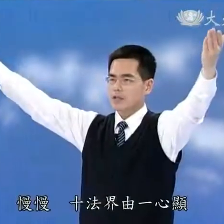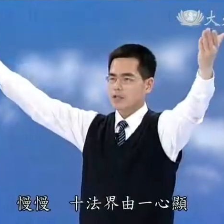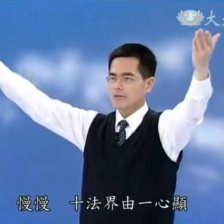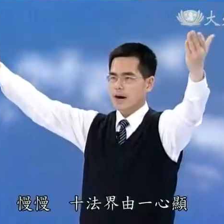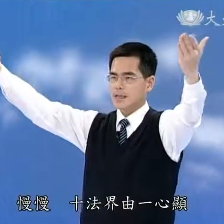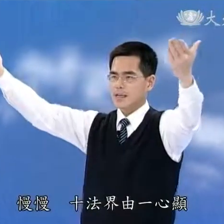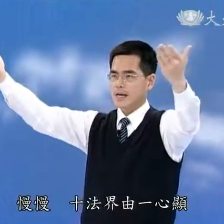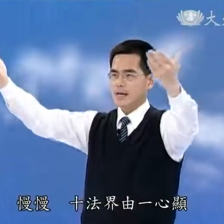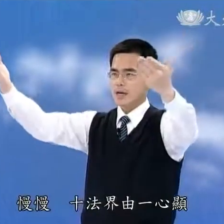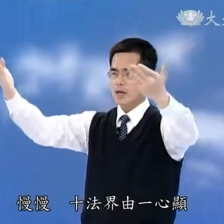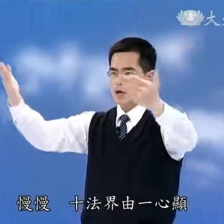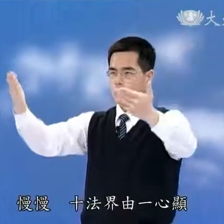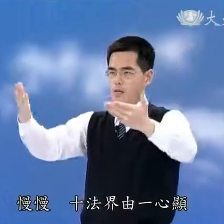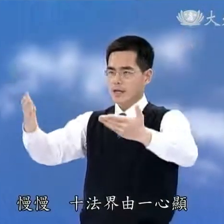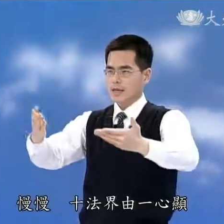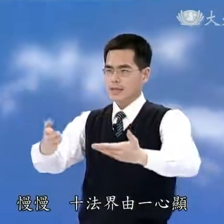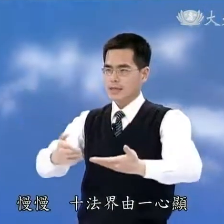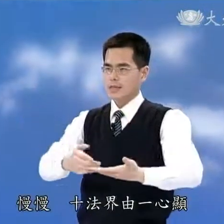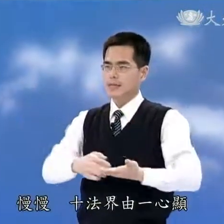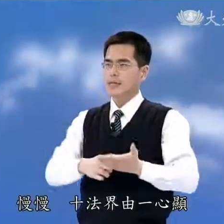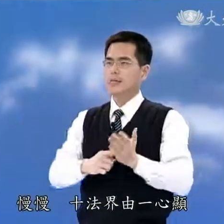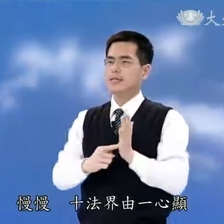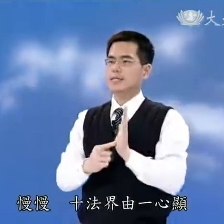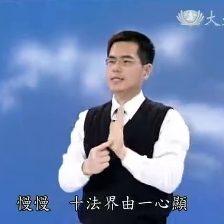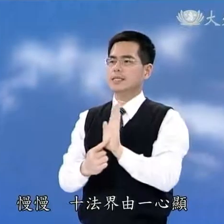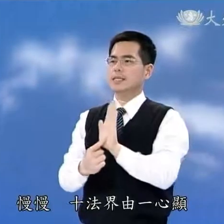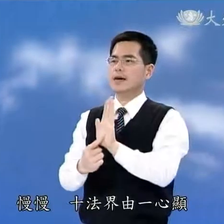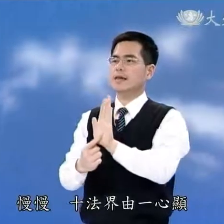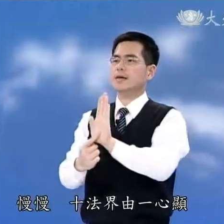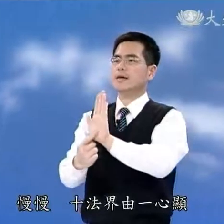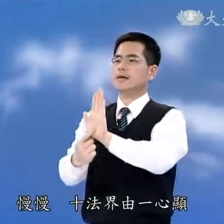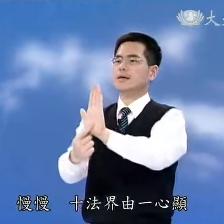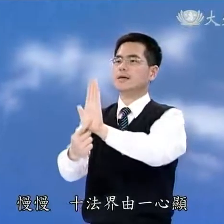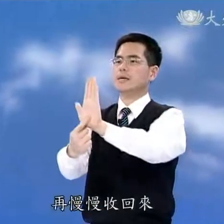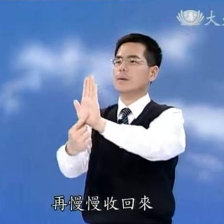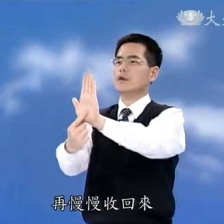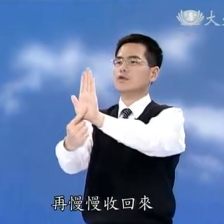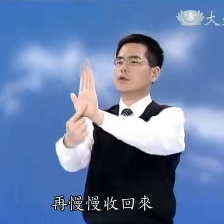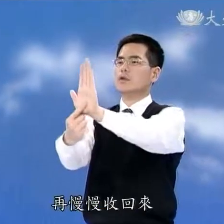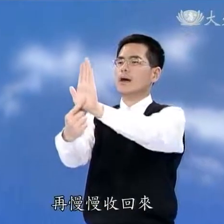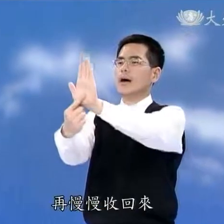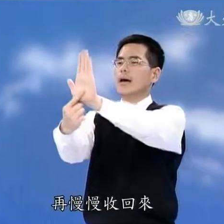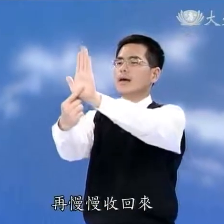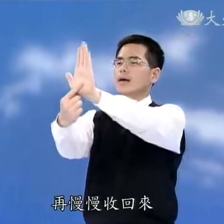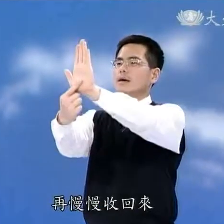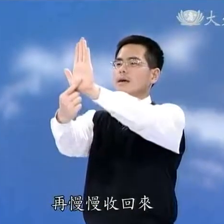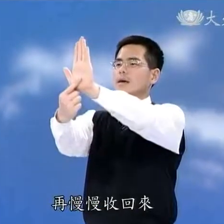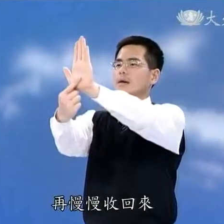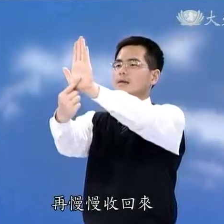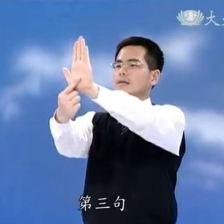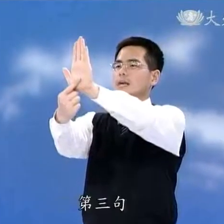十法界由一心显，再慢慢收回来。第三